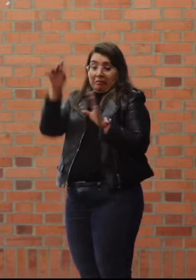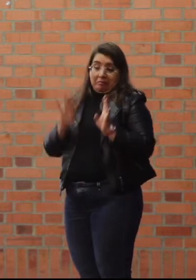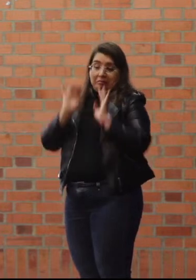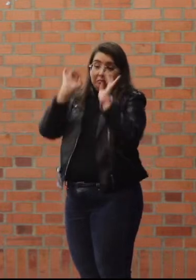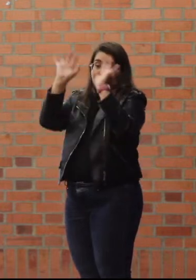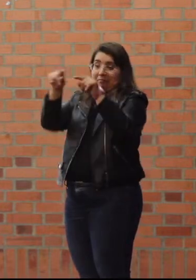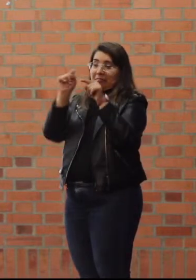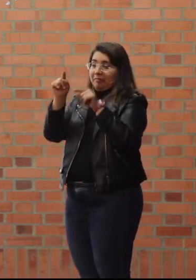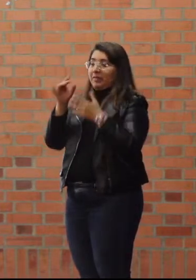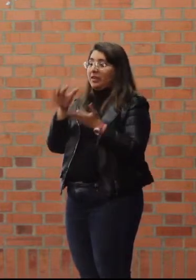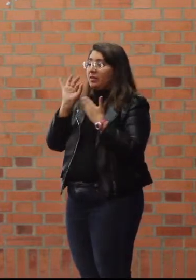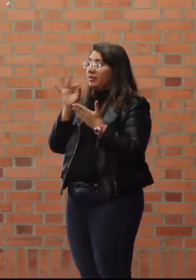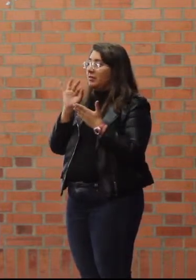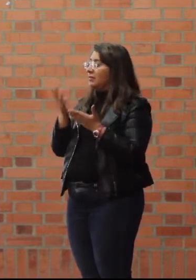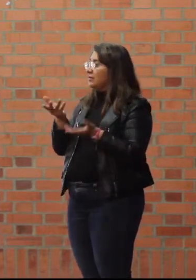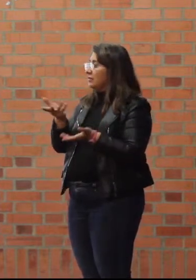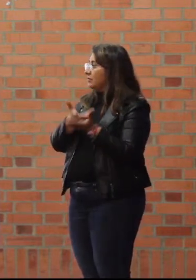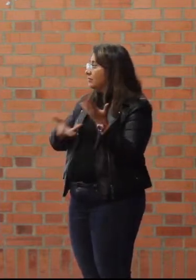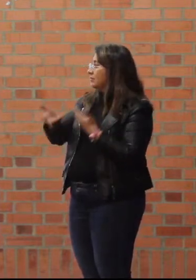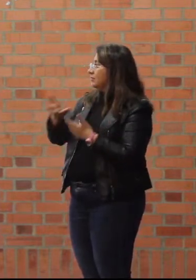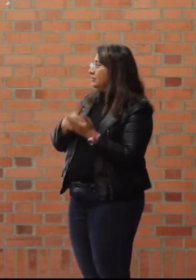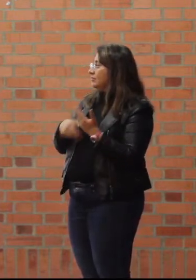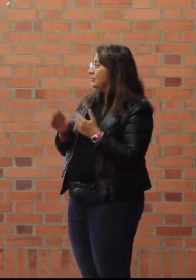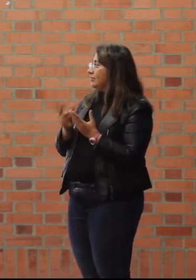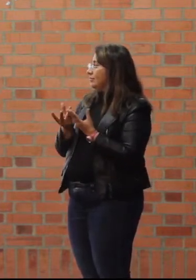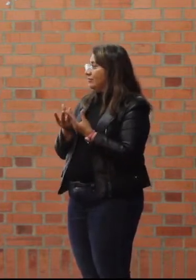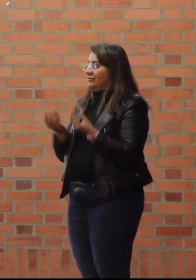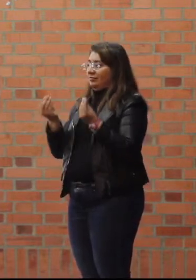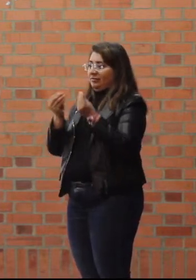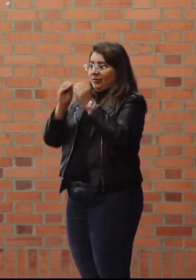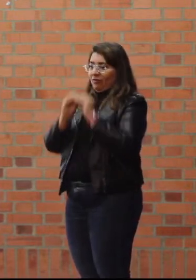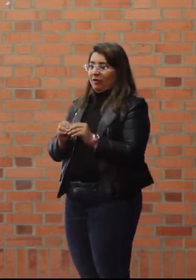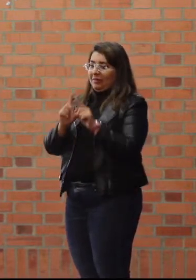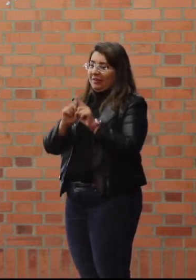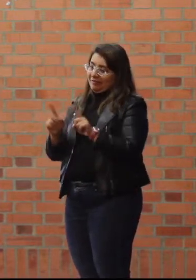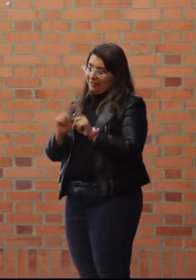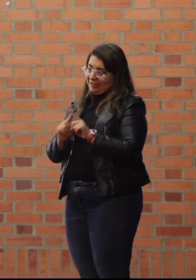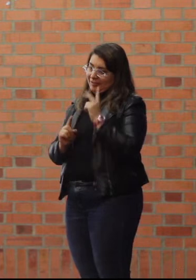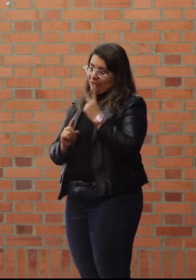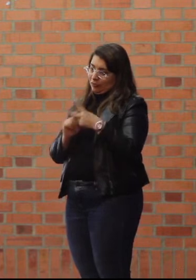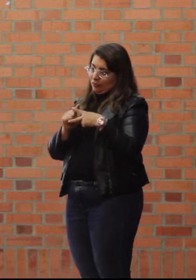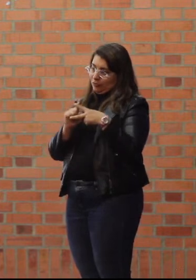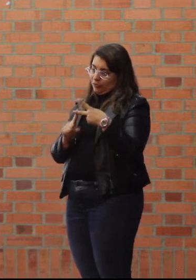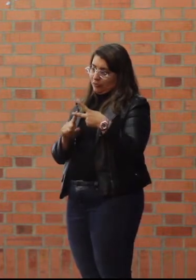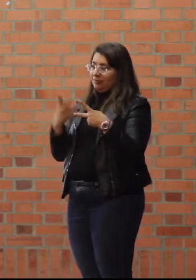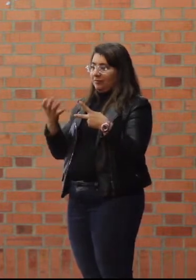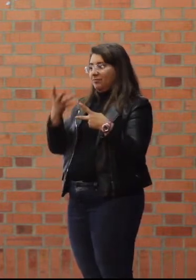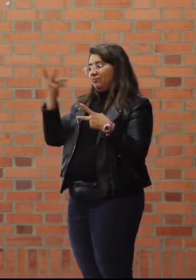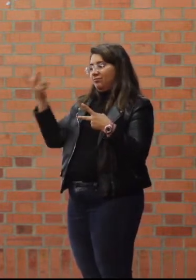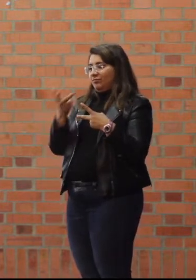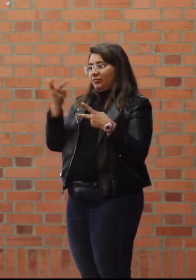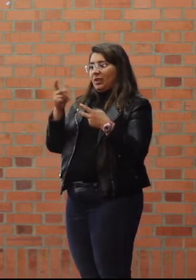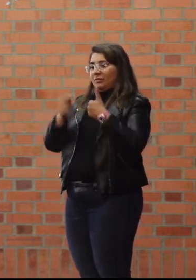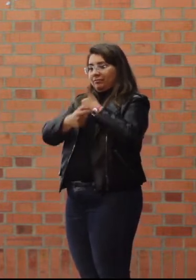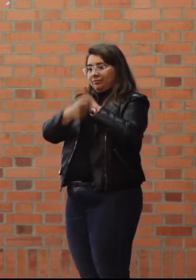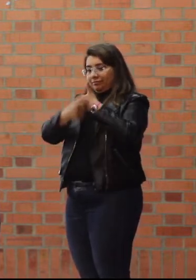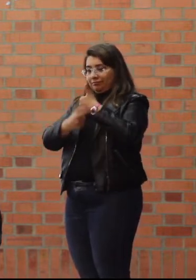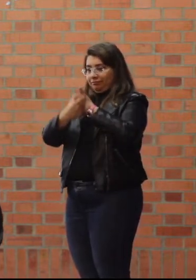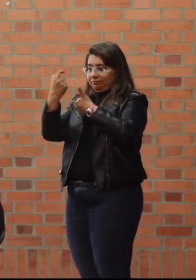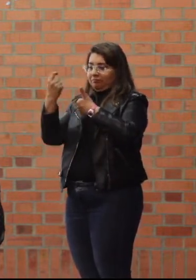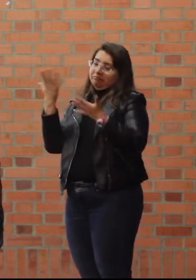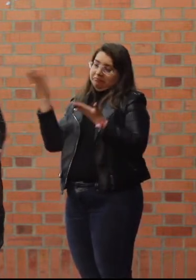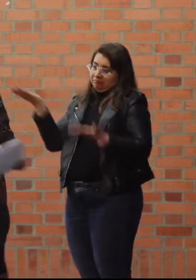entradas del Pacífico y un cóctel del Pacífico porque hasta en el cóctel queremos recordar a Lucy Muchas